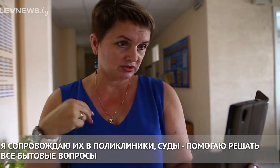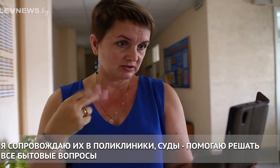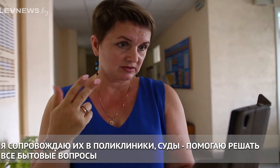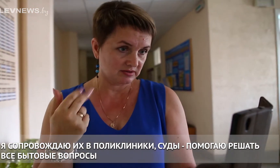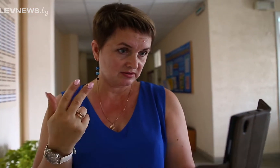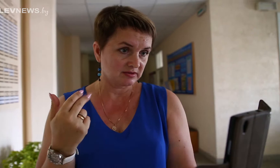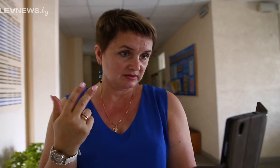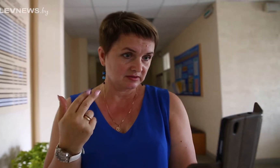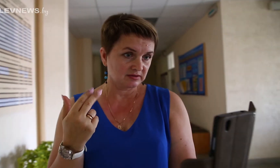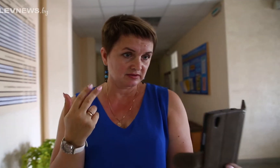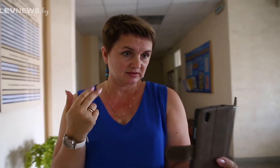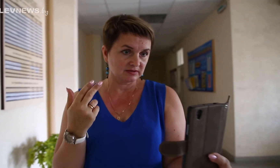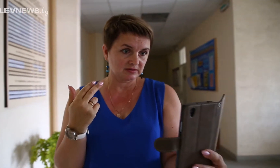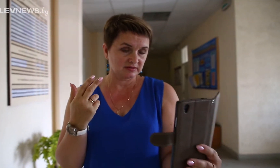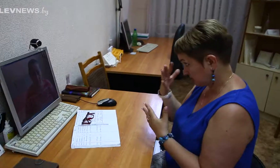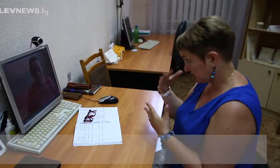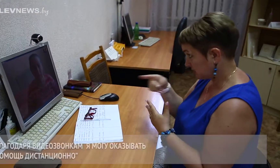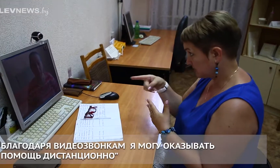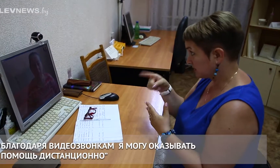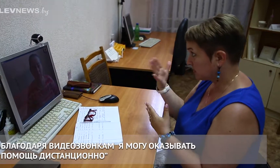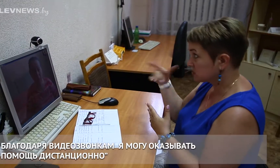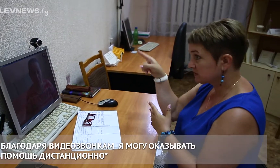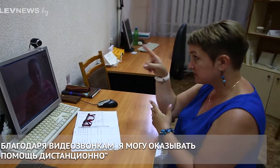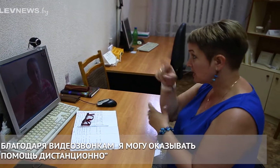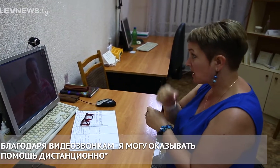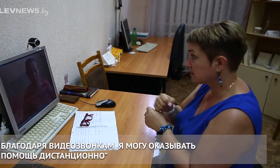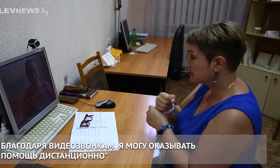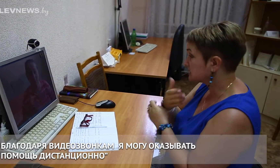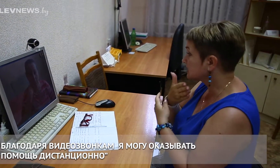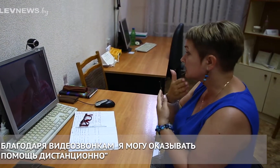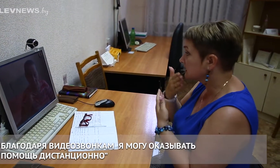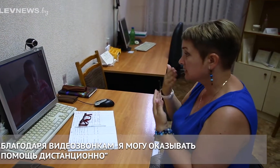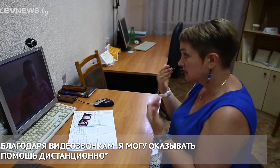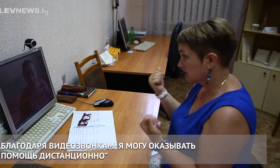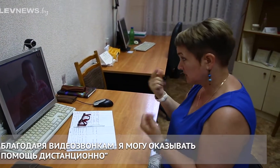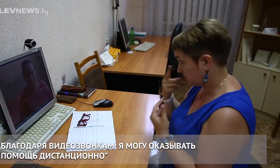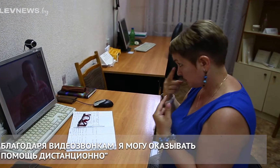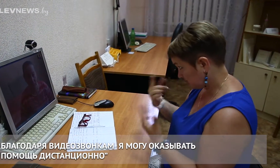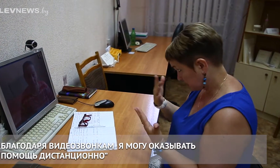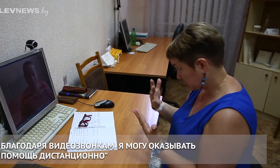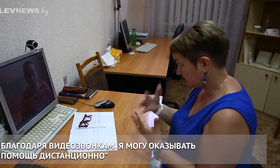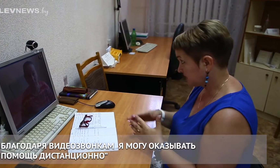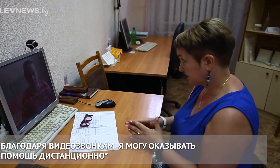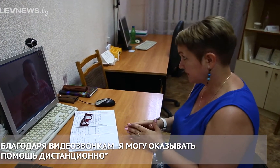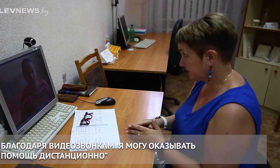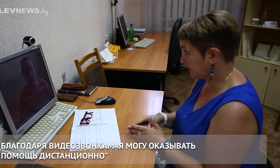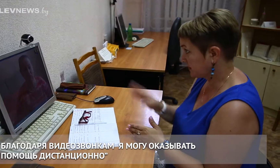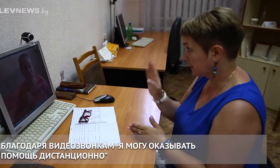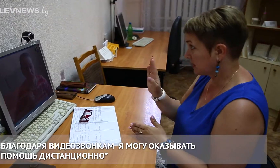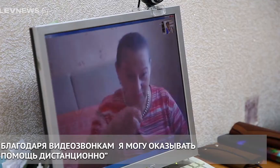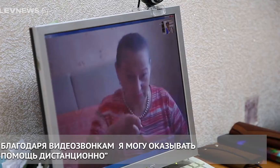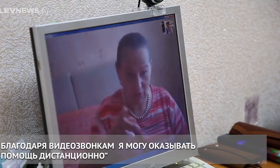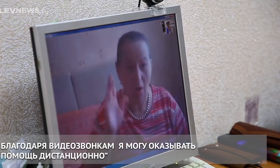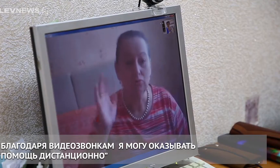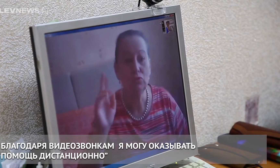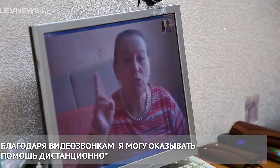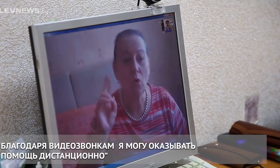центре соцобслуживания Ленинского района, на моем обслуживании они состоят 80 человек.